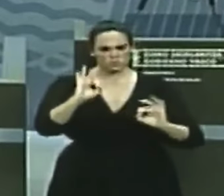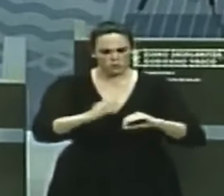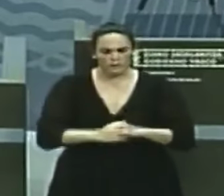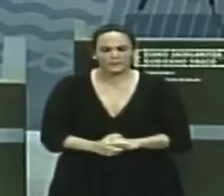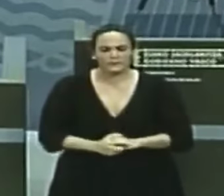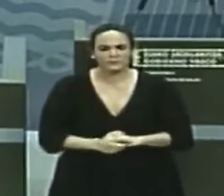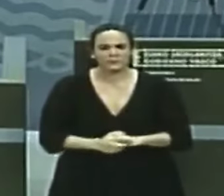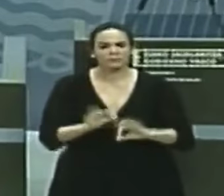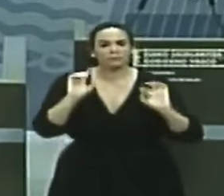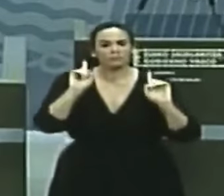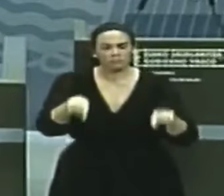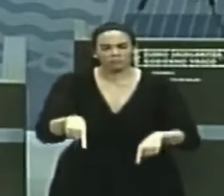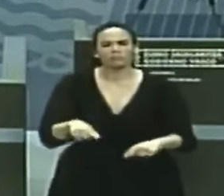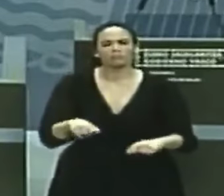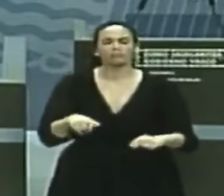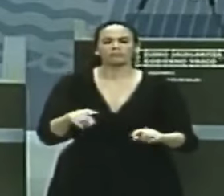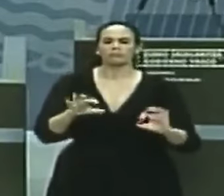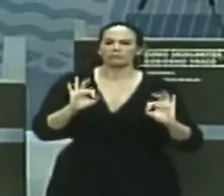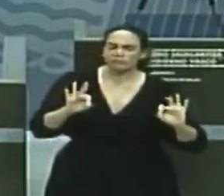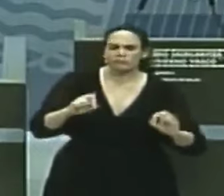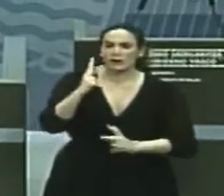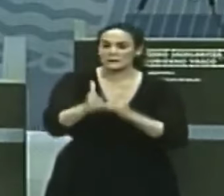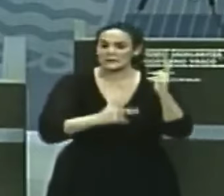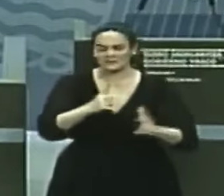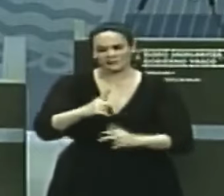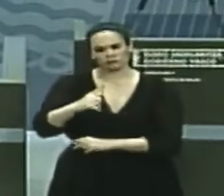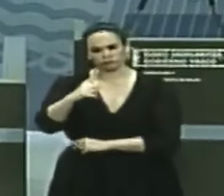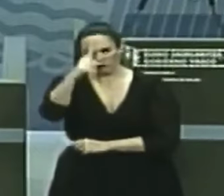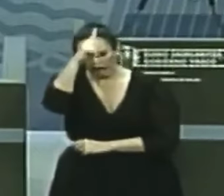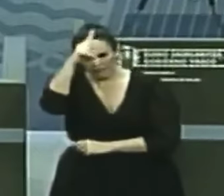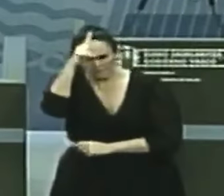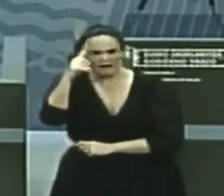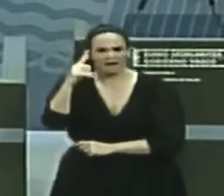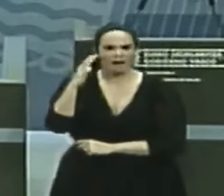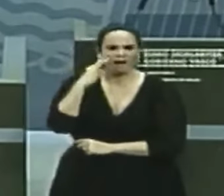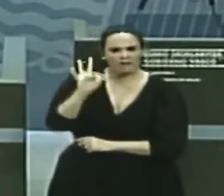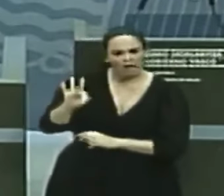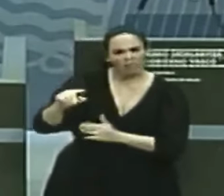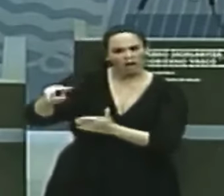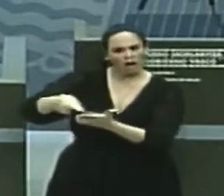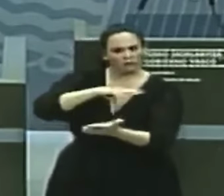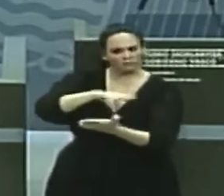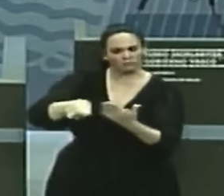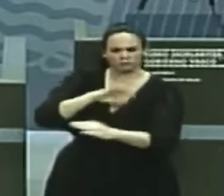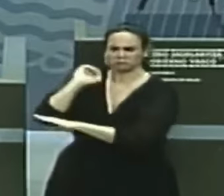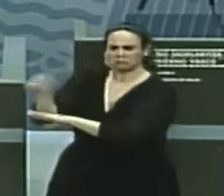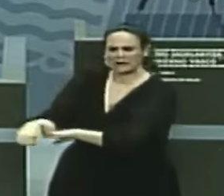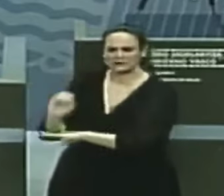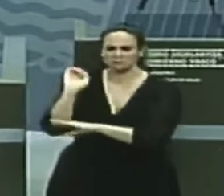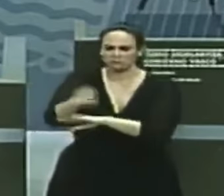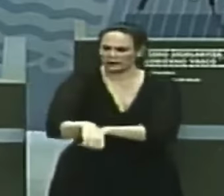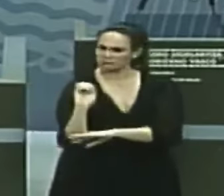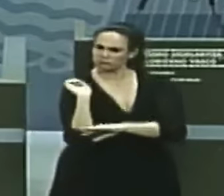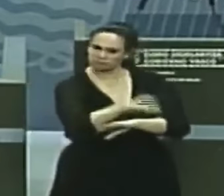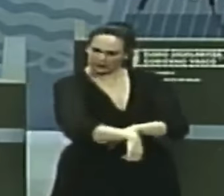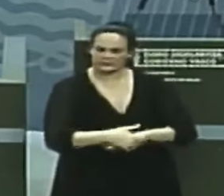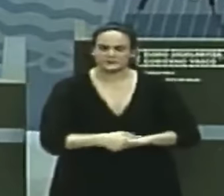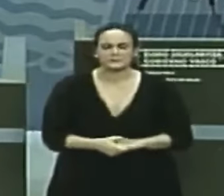euskadi alemania y resuma batua y dota franch harén outletic de agua por otro lado